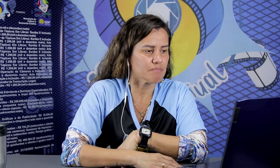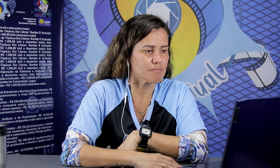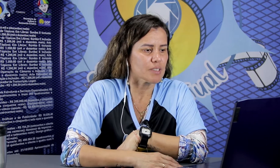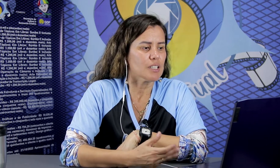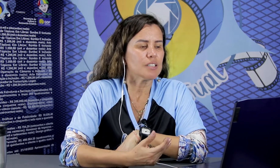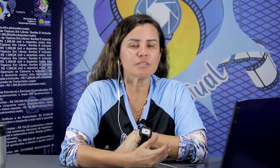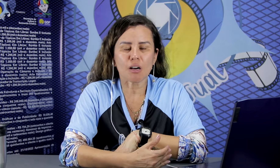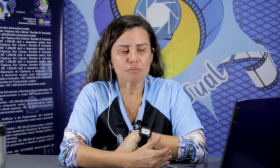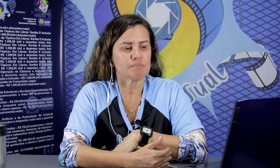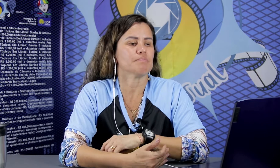Então,